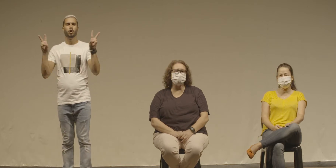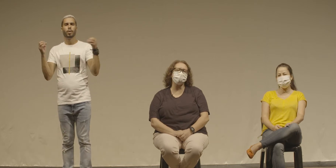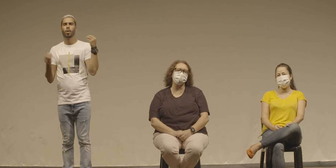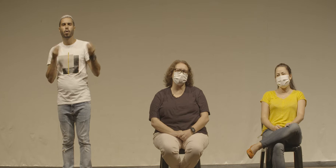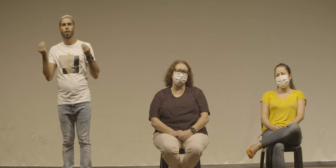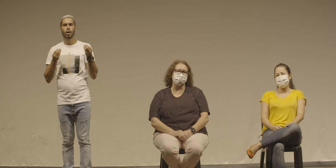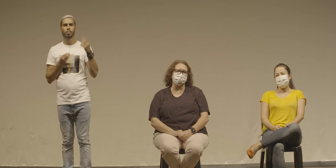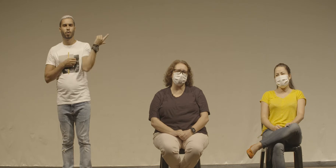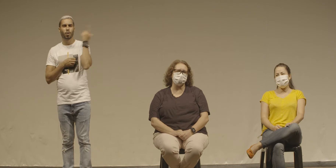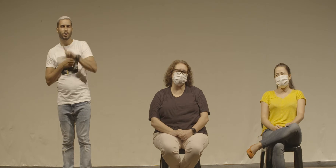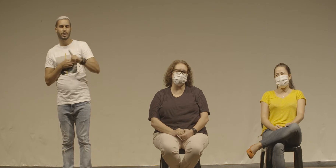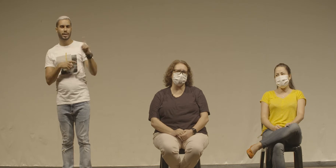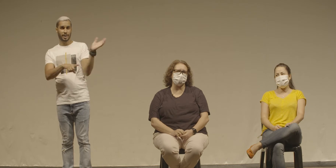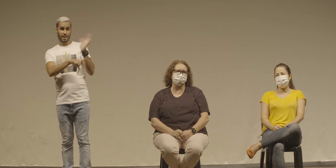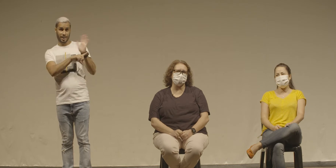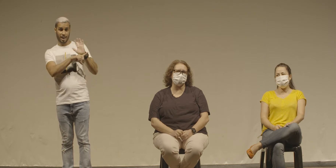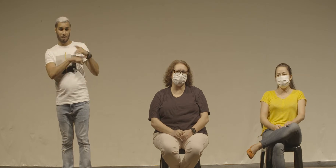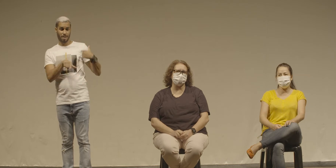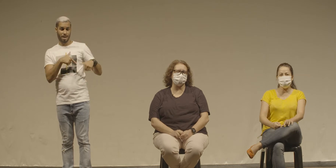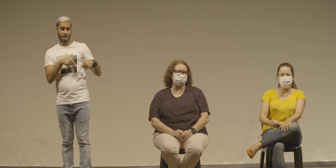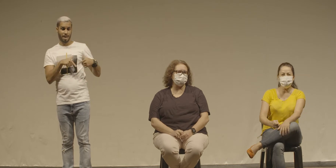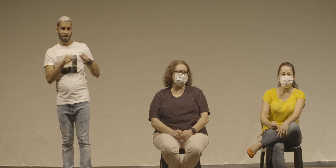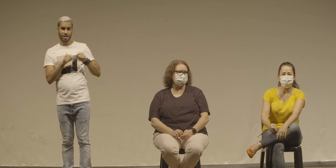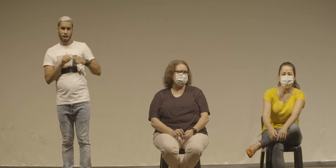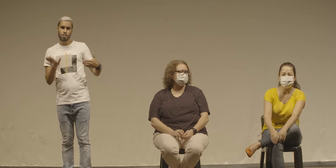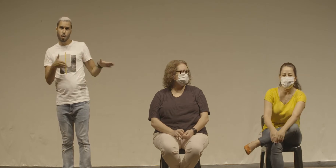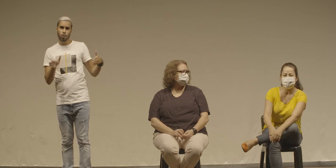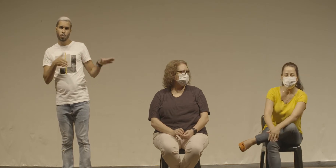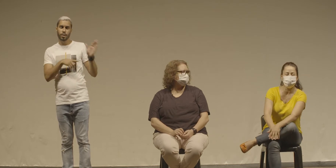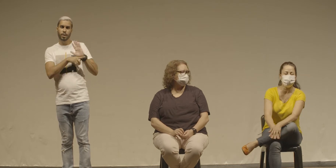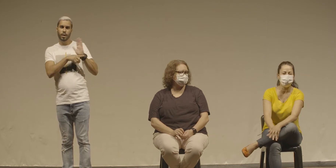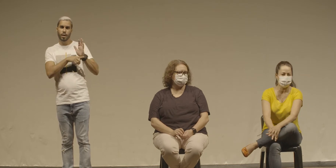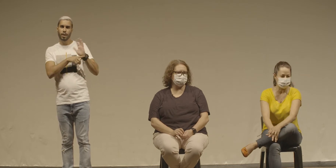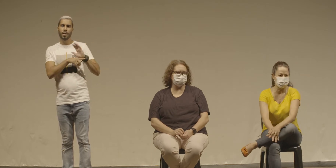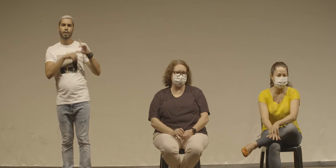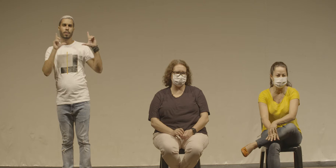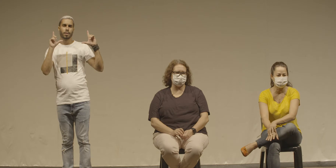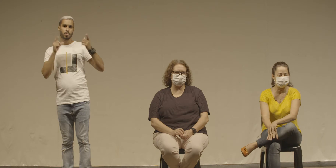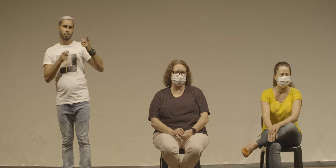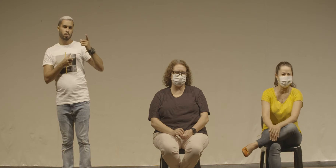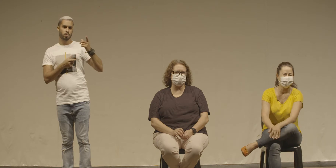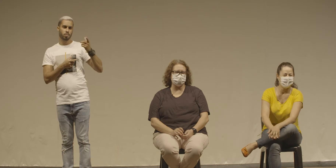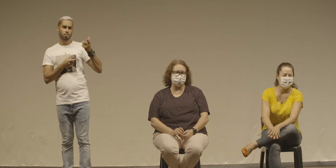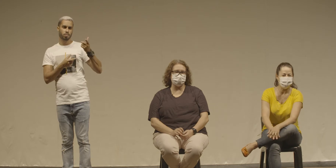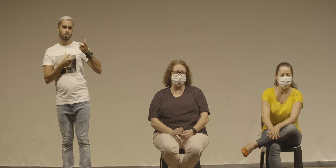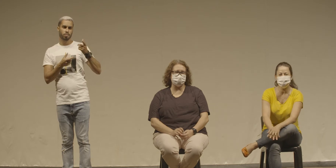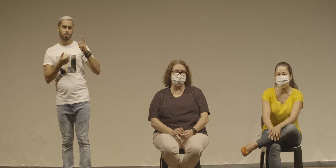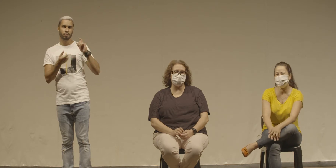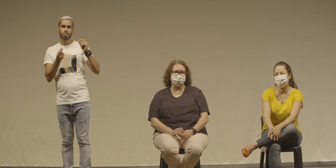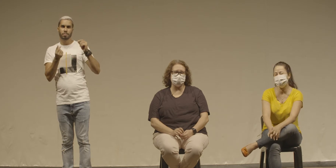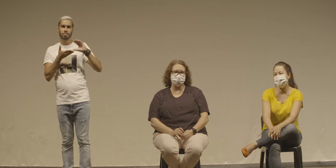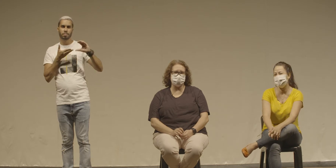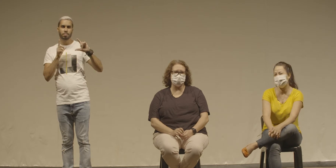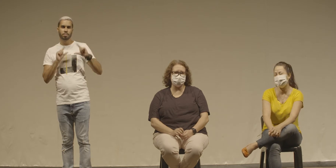orçamento, eu acho que a gente vive num país que a gente tem que aprender a fazer tudo de baixo orçamento, né? Uma